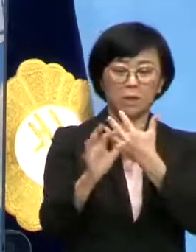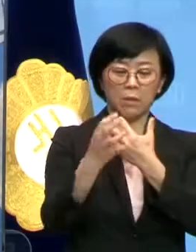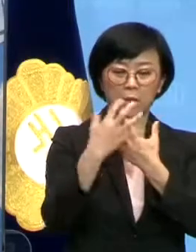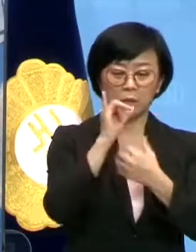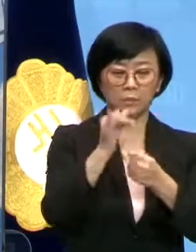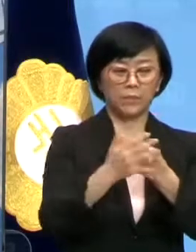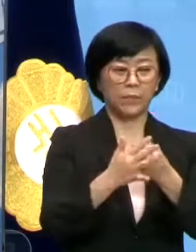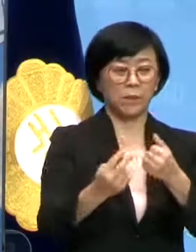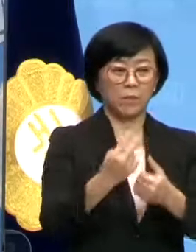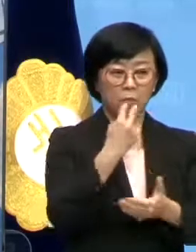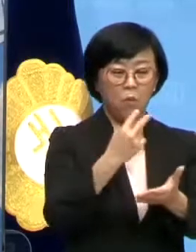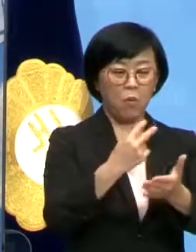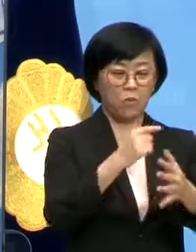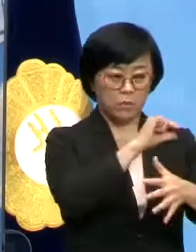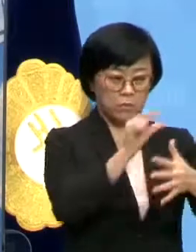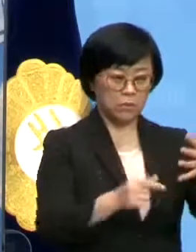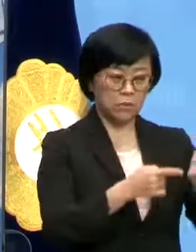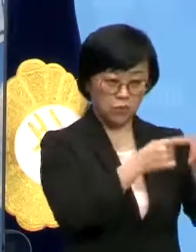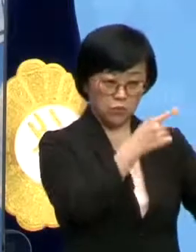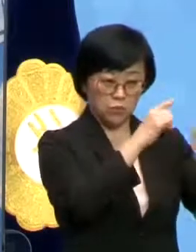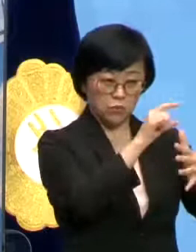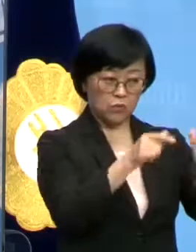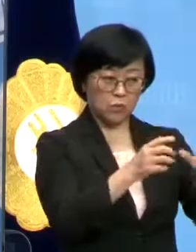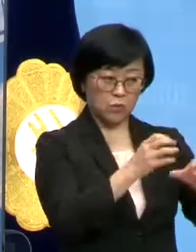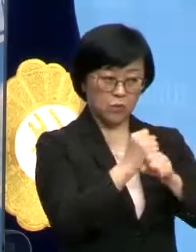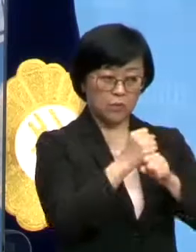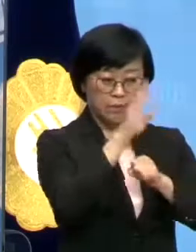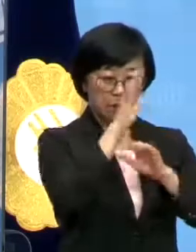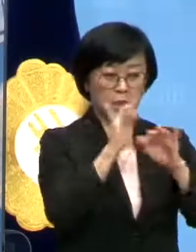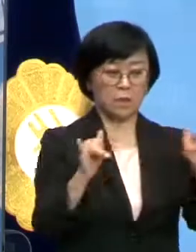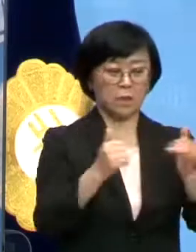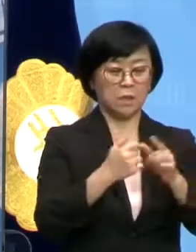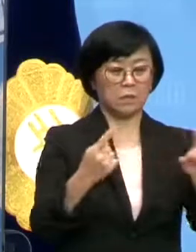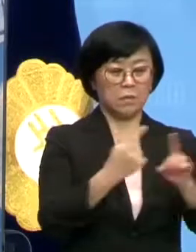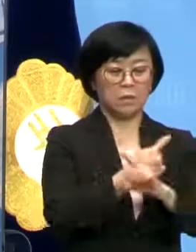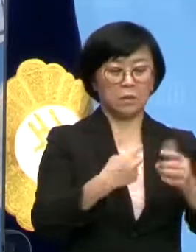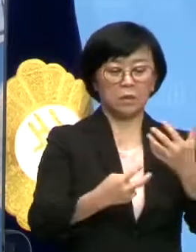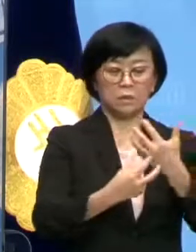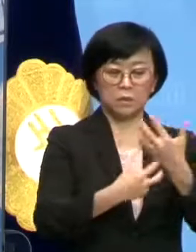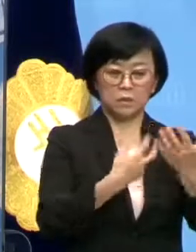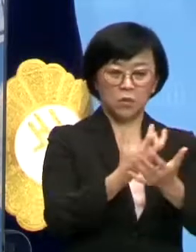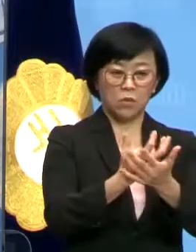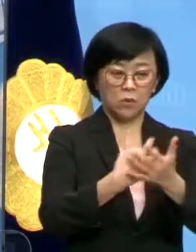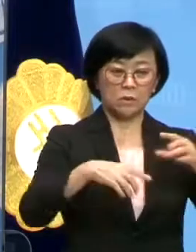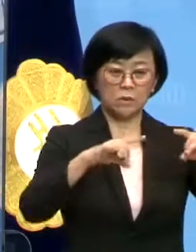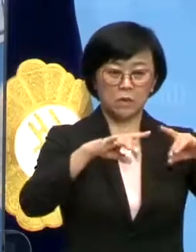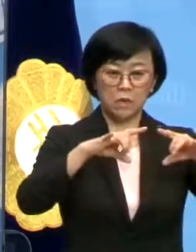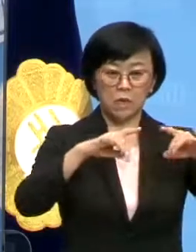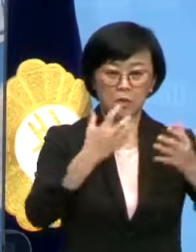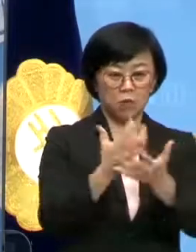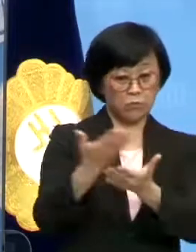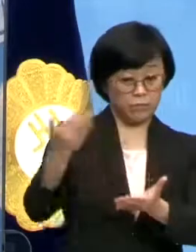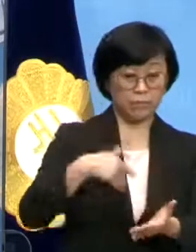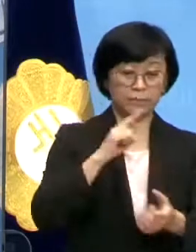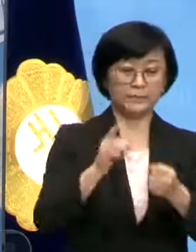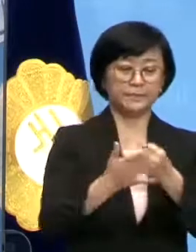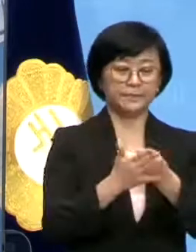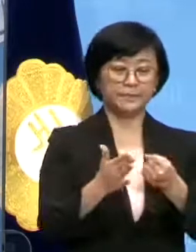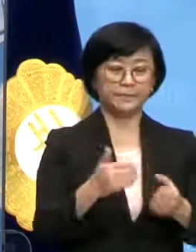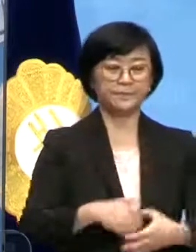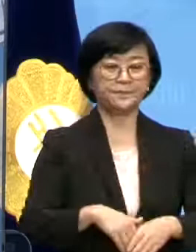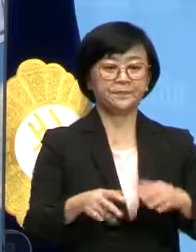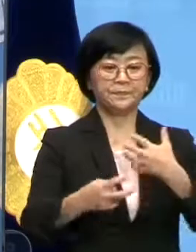실손 보험 청소 간소 않은 환자의 요청에 따라 진료받은 증빙서류를 전자문서로 제공하는 것이다 그러므로